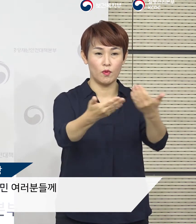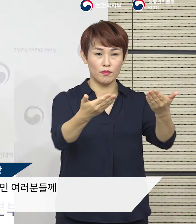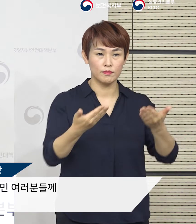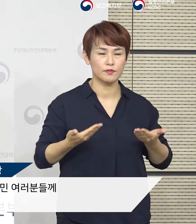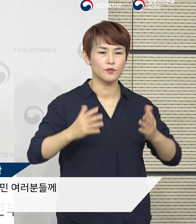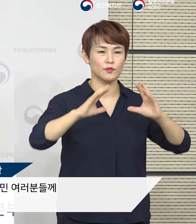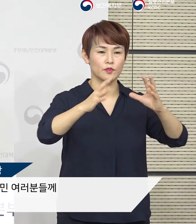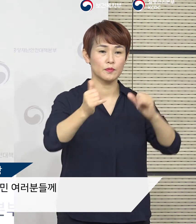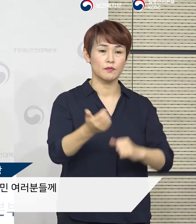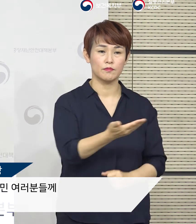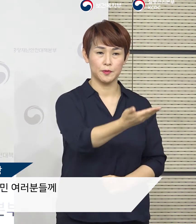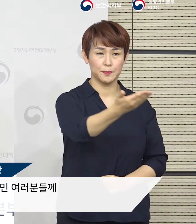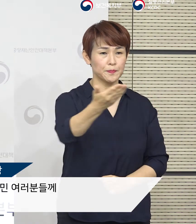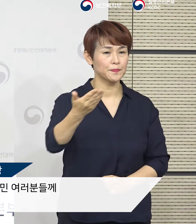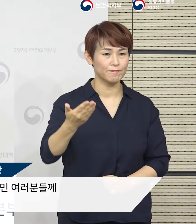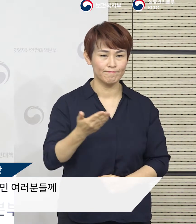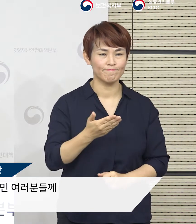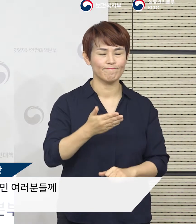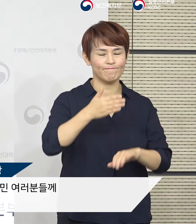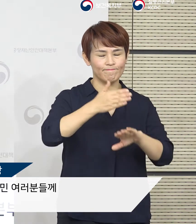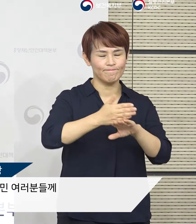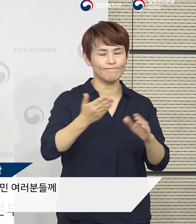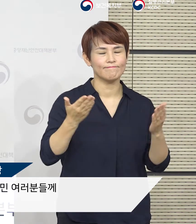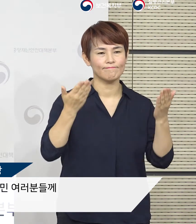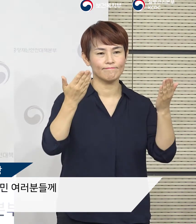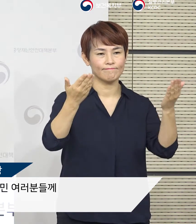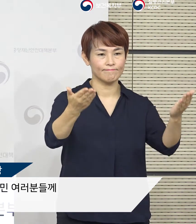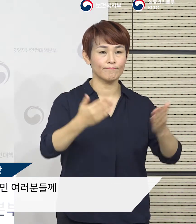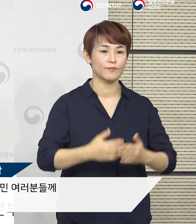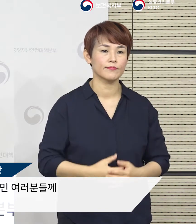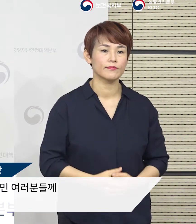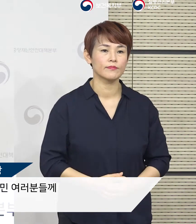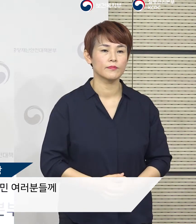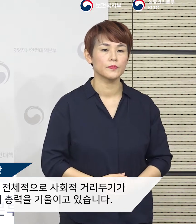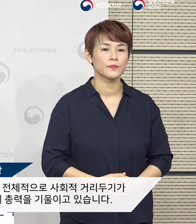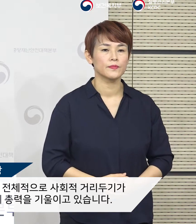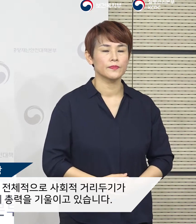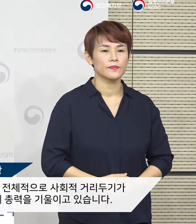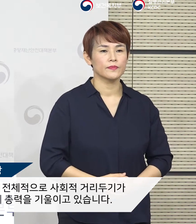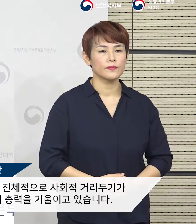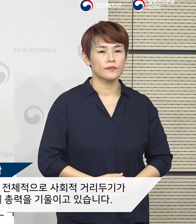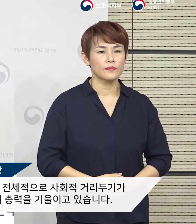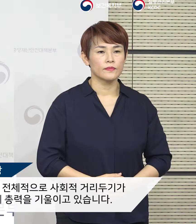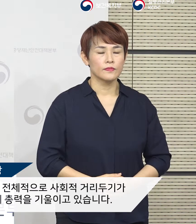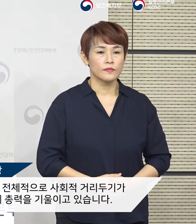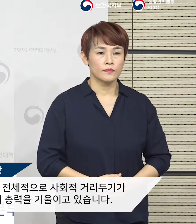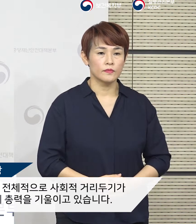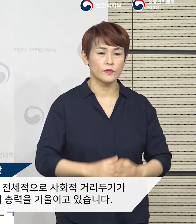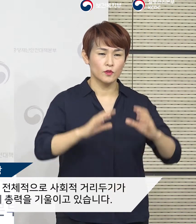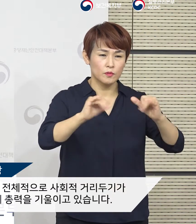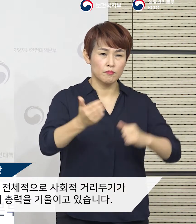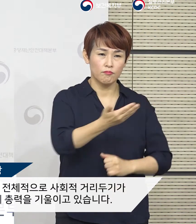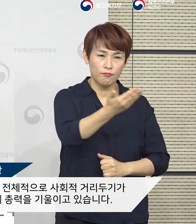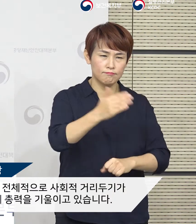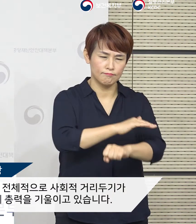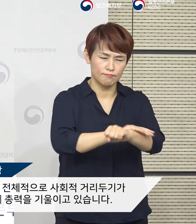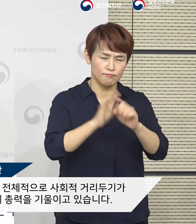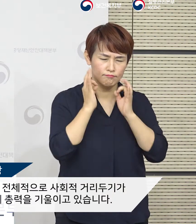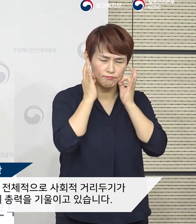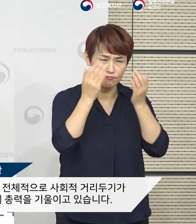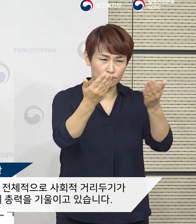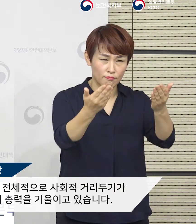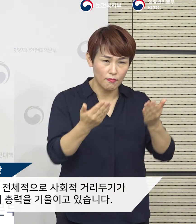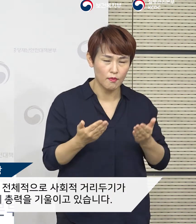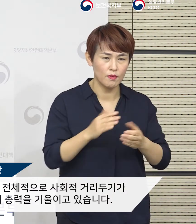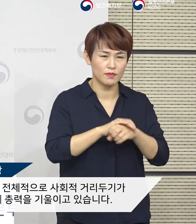보여주고 계신 국민 여러분들께 깊은 감사의 말씀을 드립니다. 국민들의 자발적인 노력이 헛되지